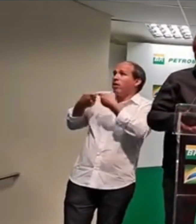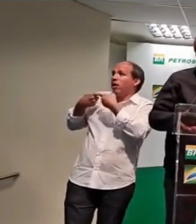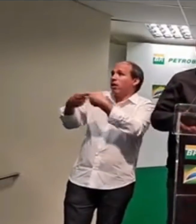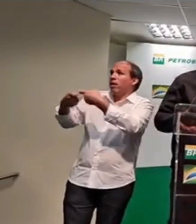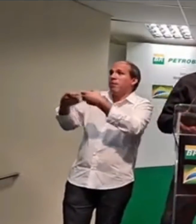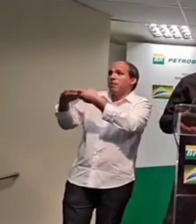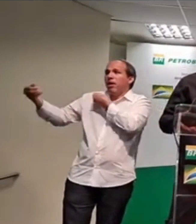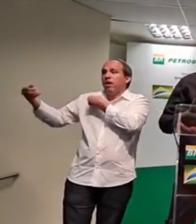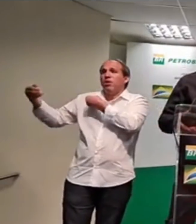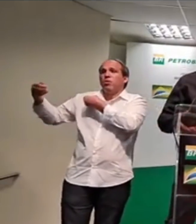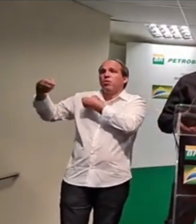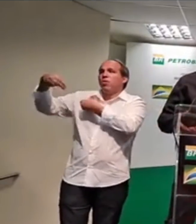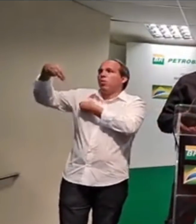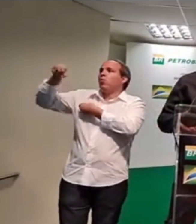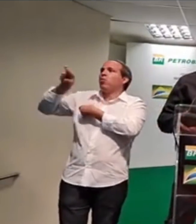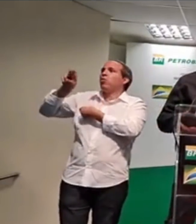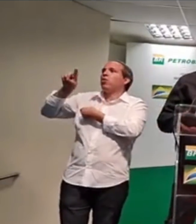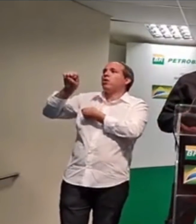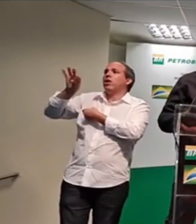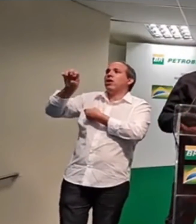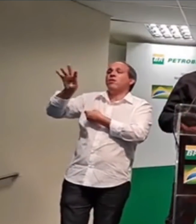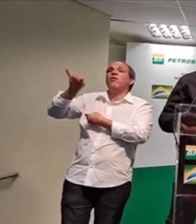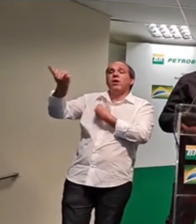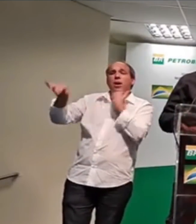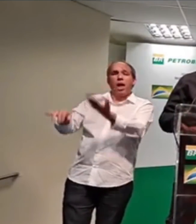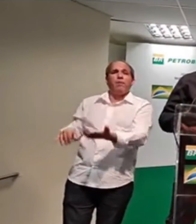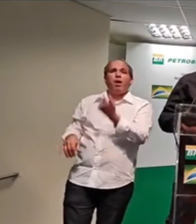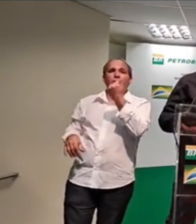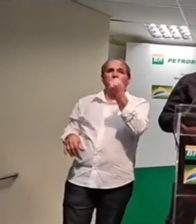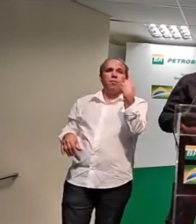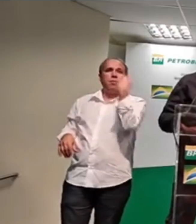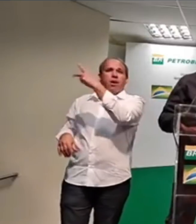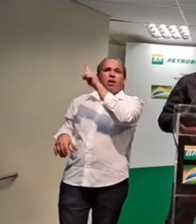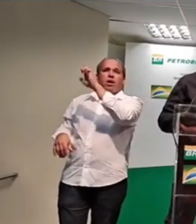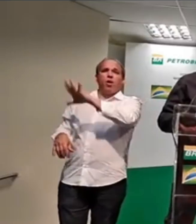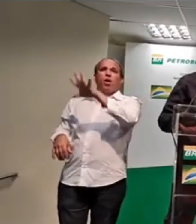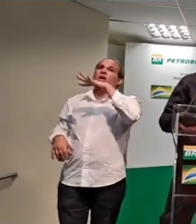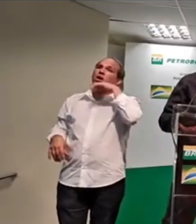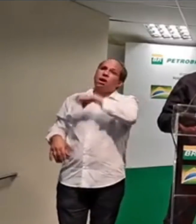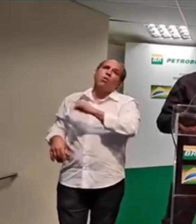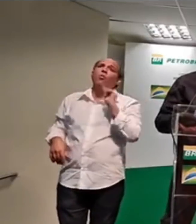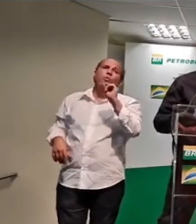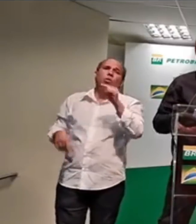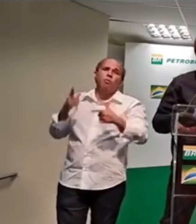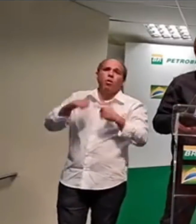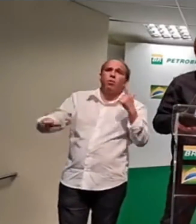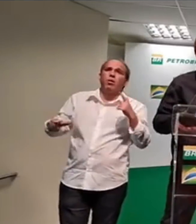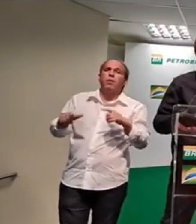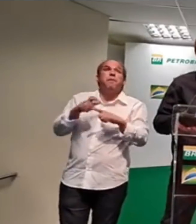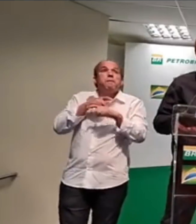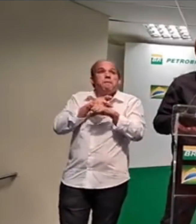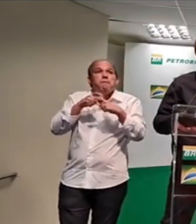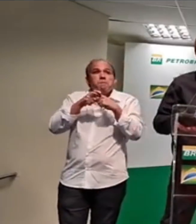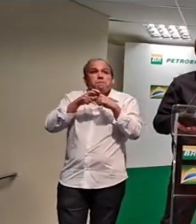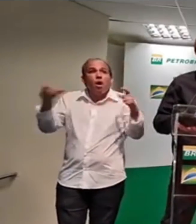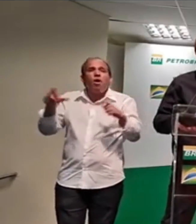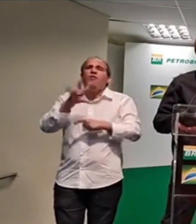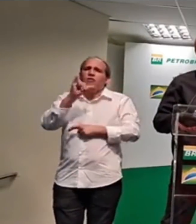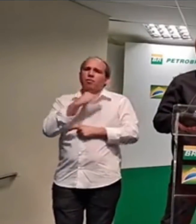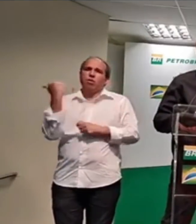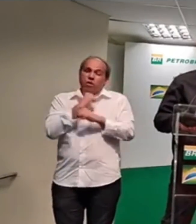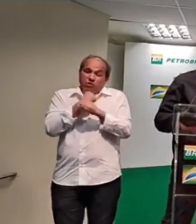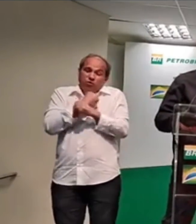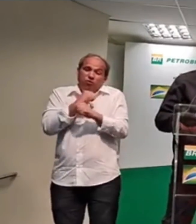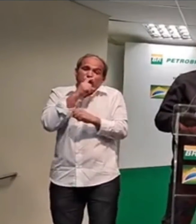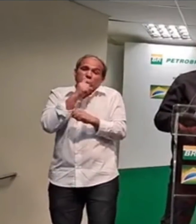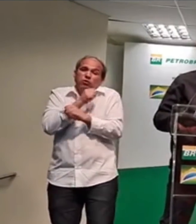ao Nordeste, pode faltar gás para a Europa. Consequência, muita gente morrendo de frio. Nós